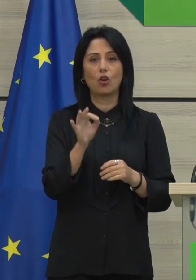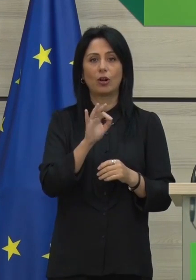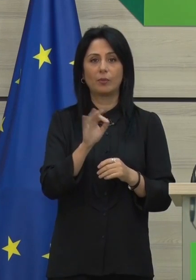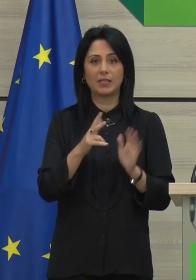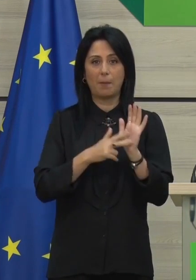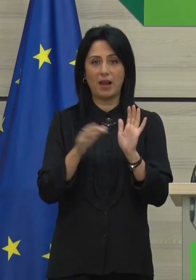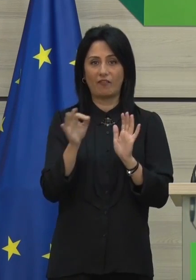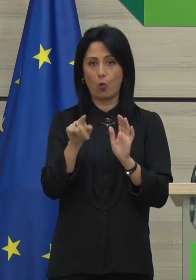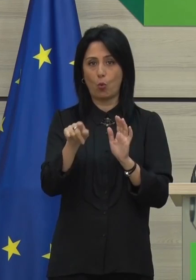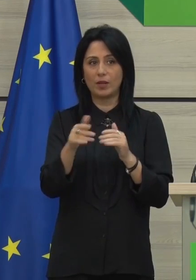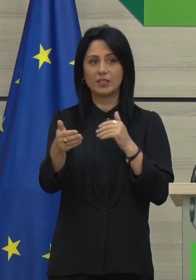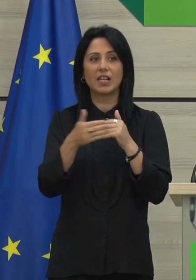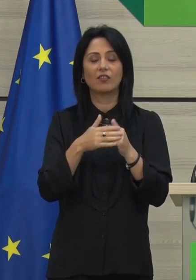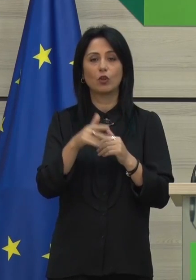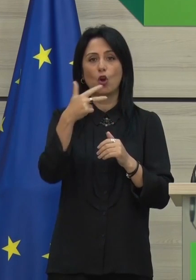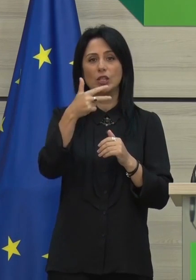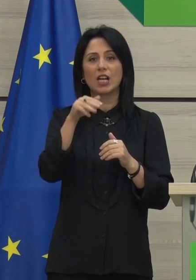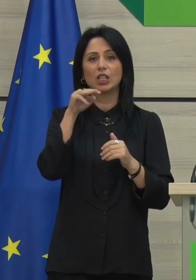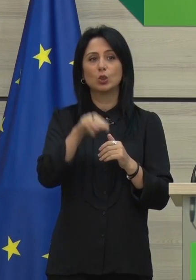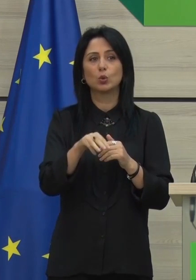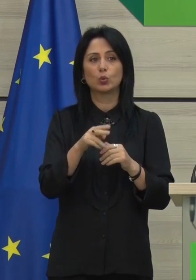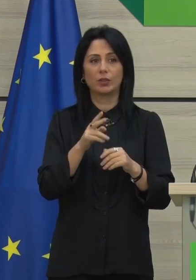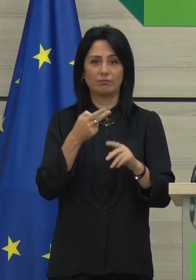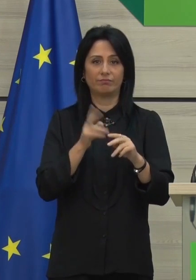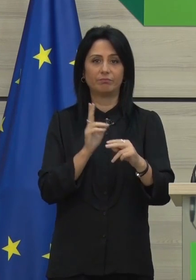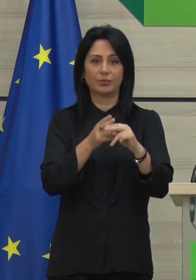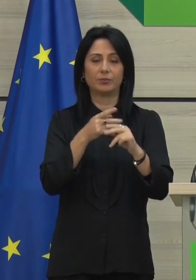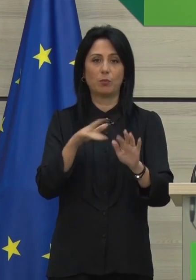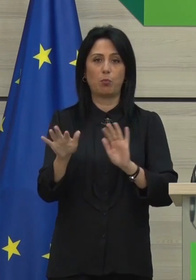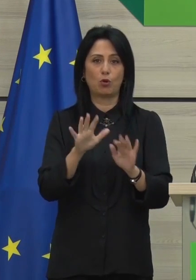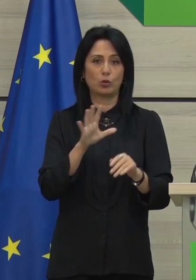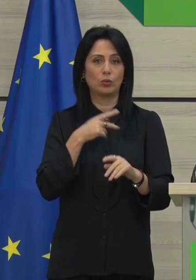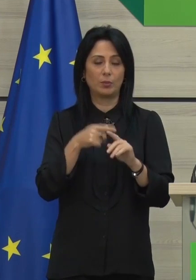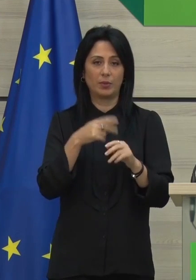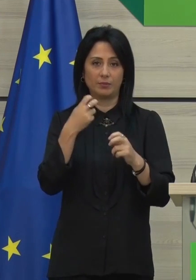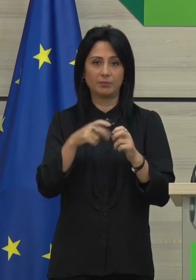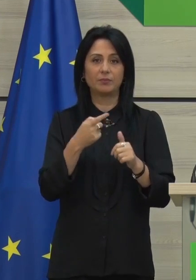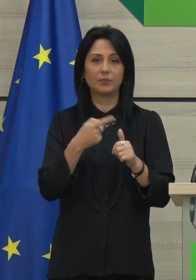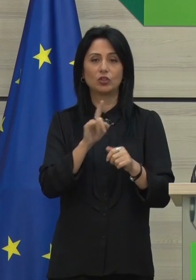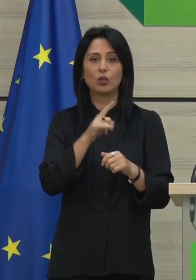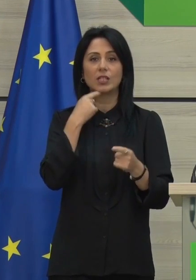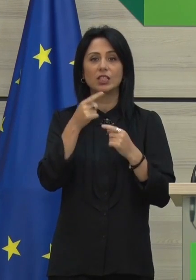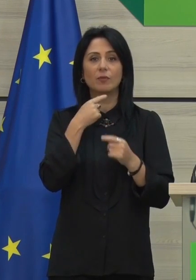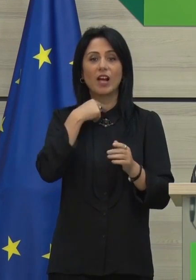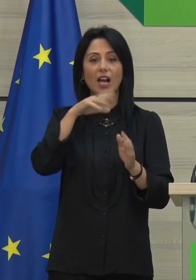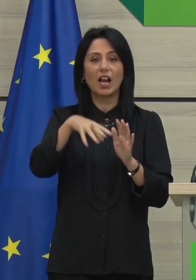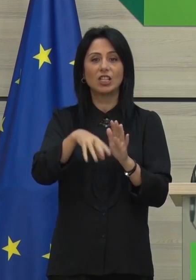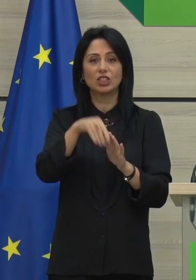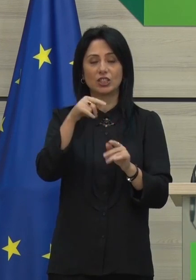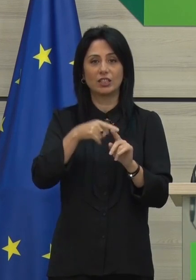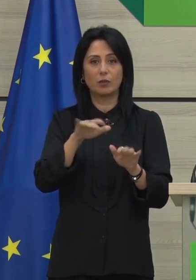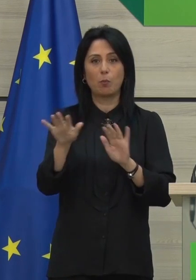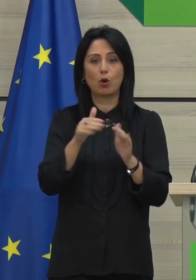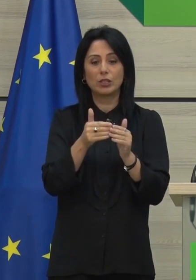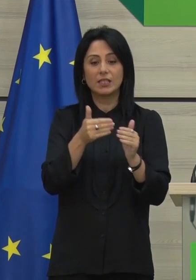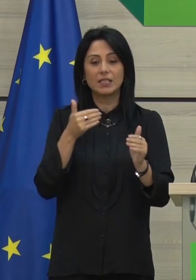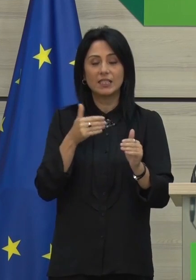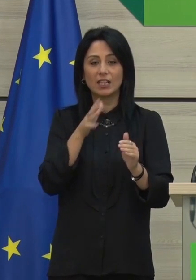მერვე უბანზე დაახლოებით 30 წუთით შეფერხდა პროცედურები. აქ საუბარი არის კენჭისყრის წინა